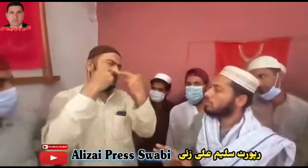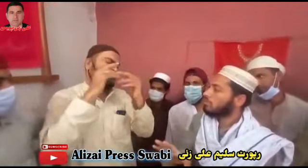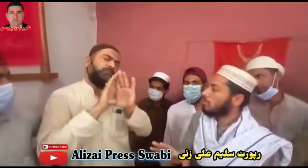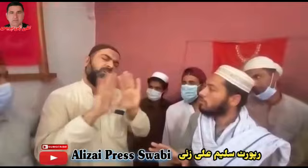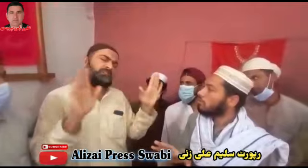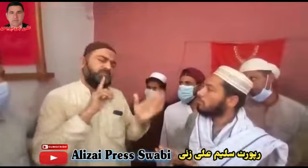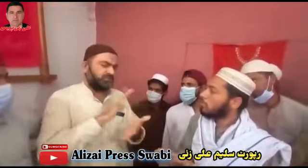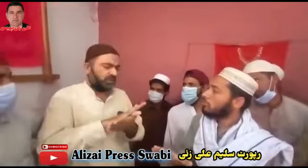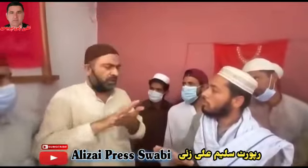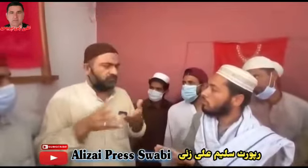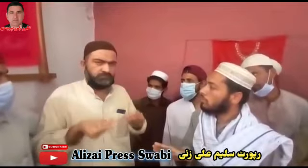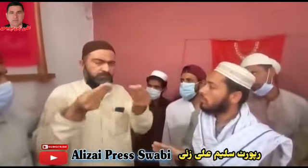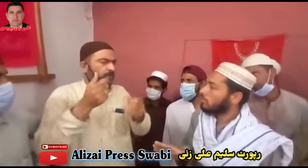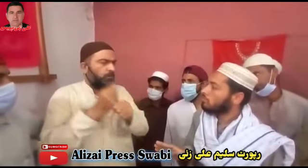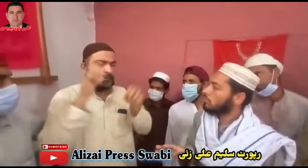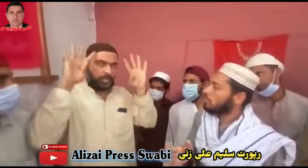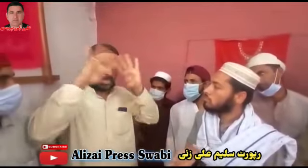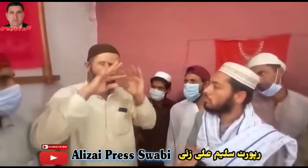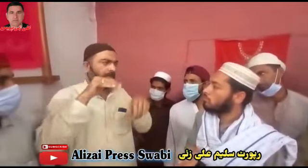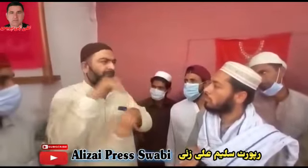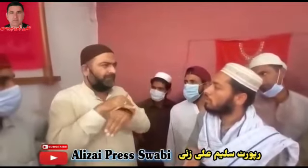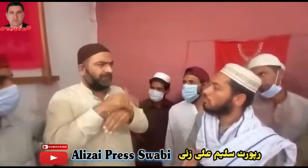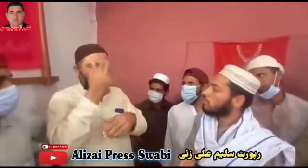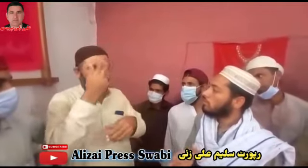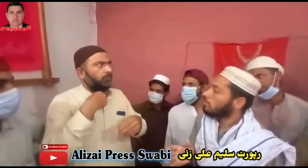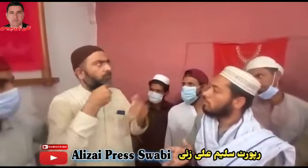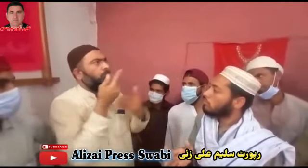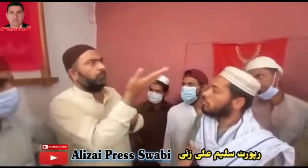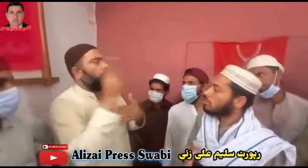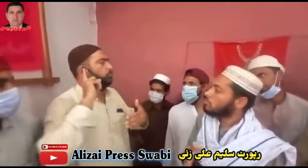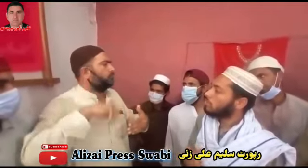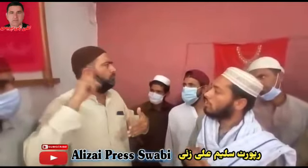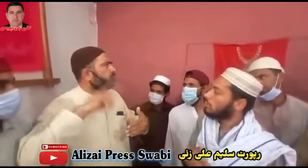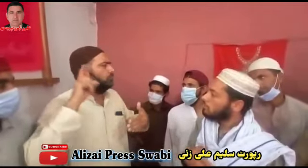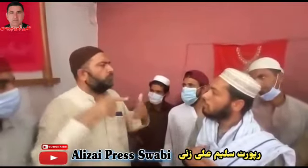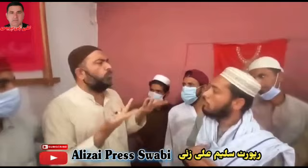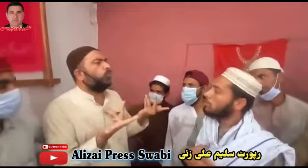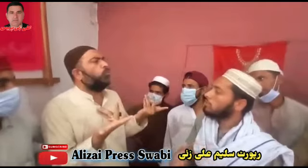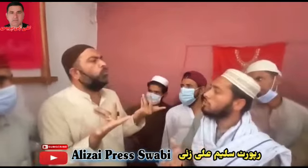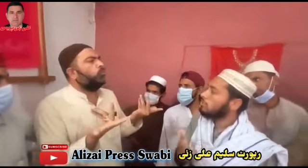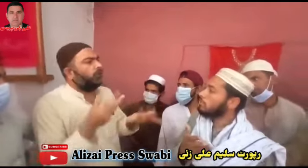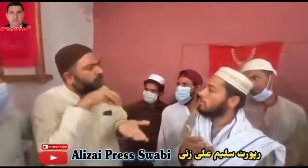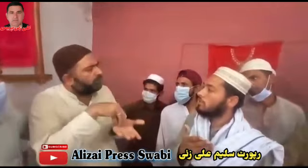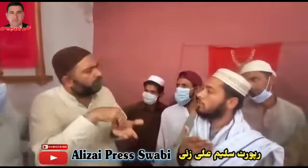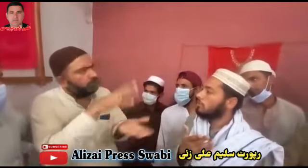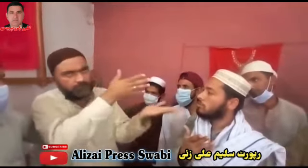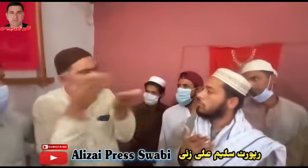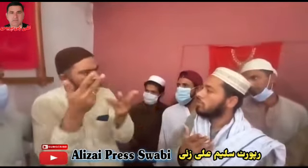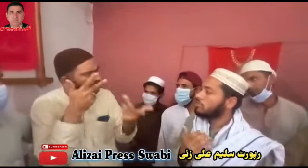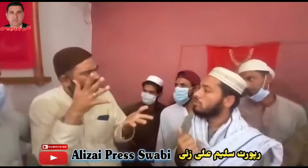شان دی لکه موږ امداد وکړو، الله تعالی دې وي لکه تاسو سره هم دومره ښه کار وکړي، موږ سره تاسو دومره را دی. موږ تللي جی دینه مخکې د ثوابې تحصیل